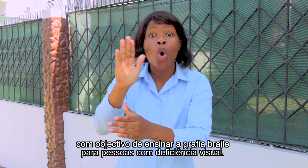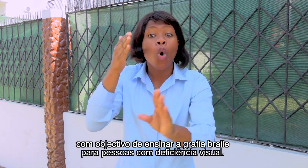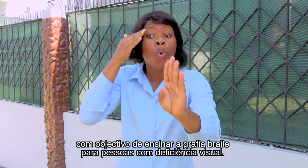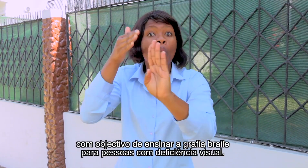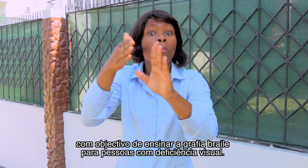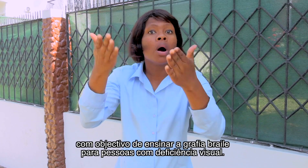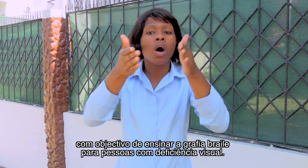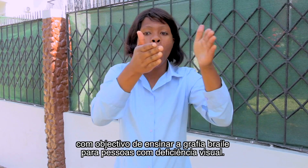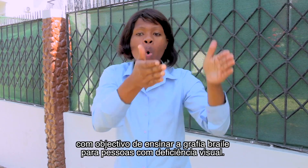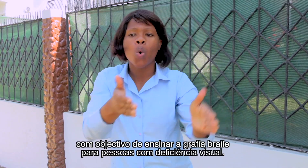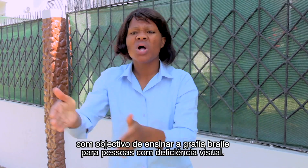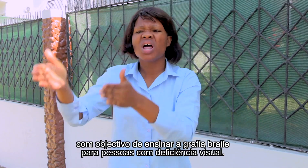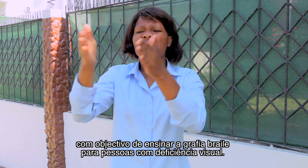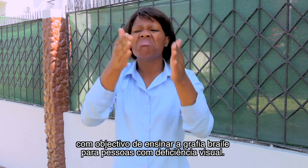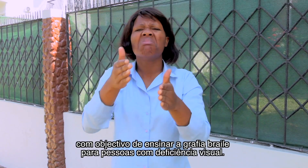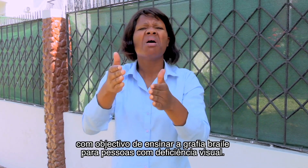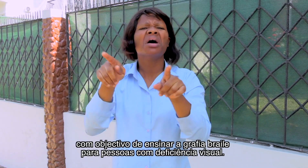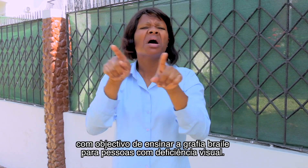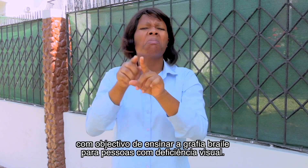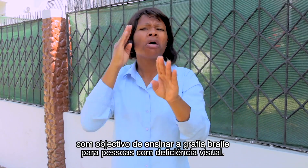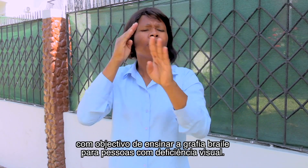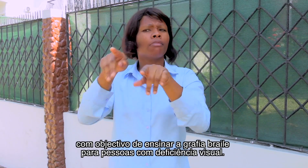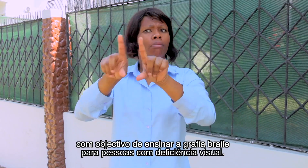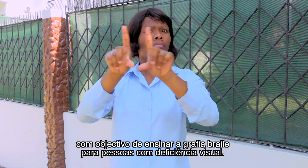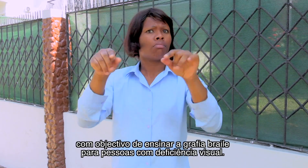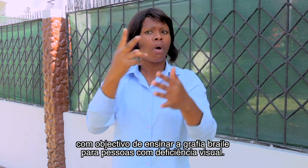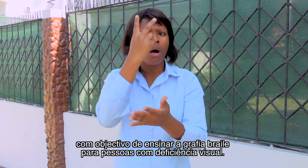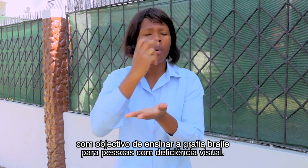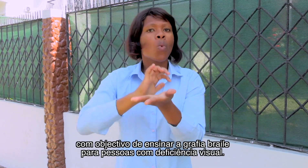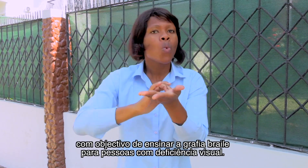de ensinar a grafia braille para pessoas com deficiência visual